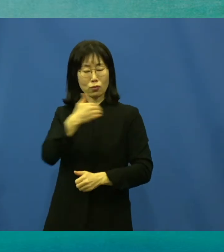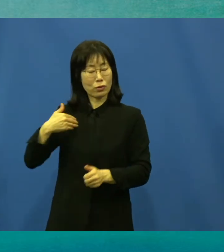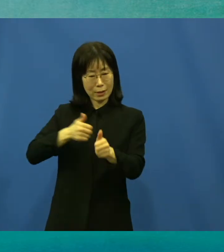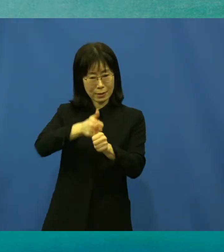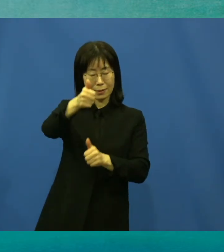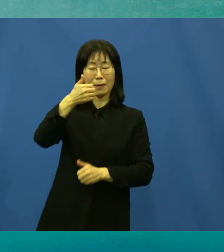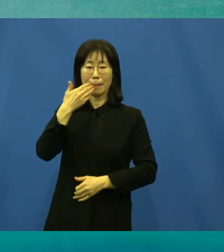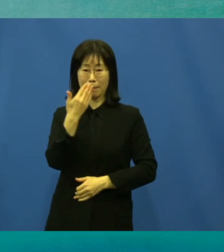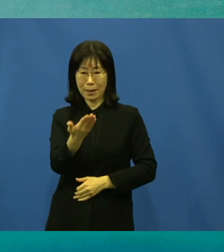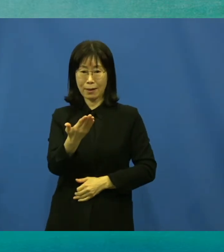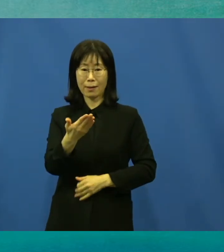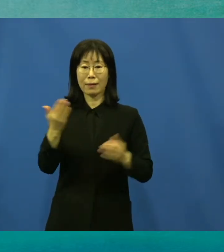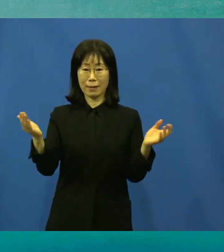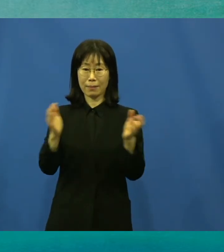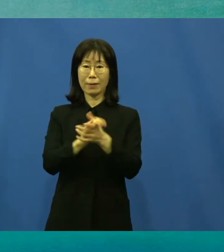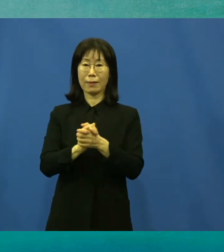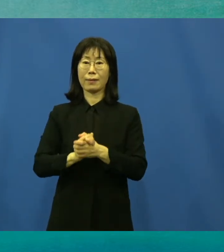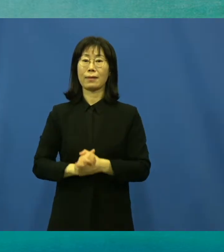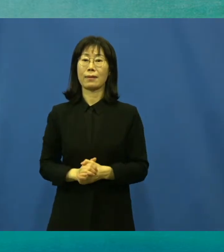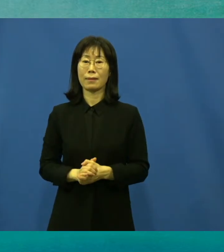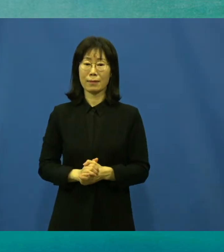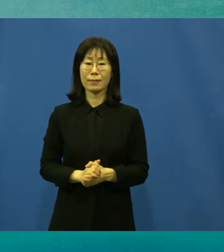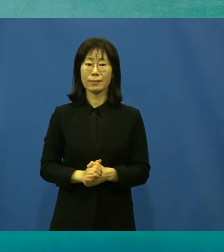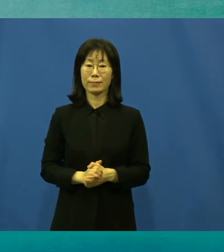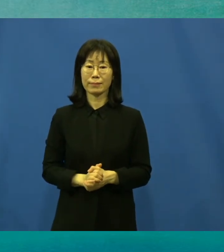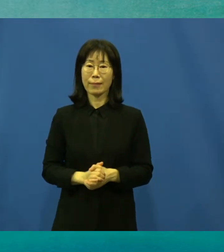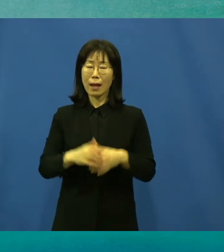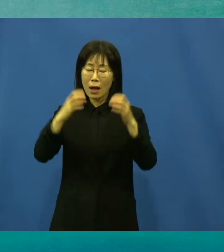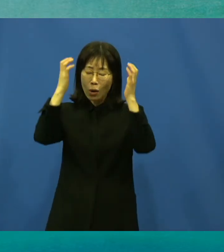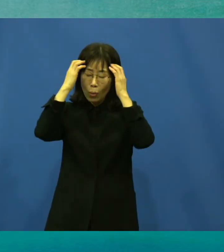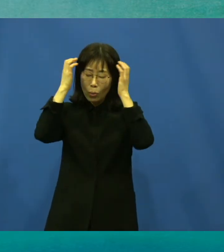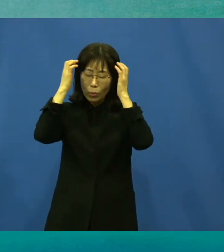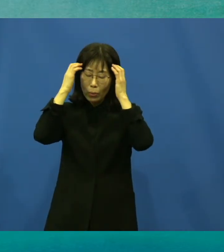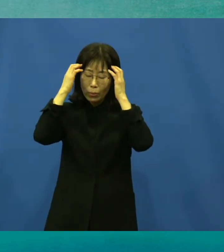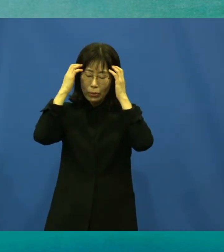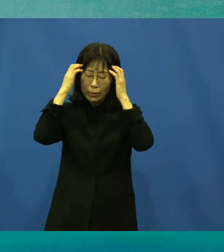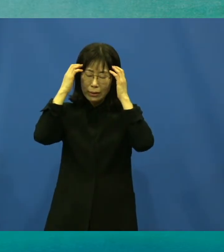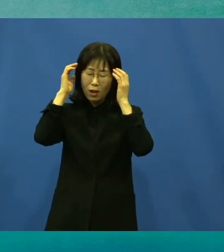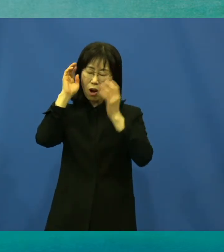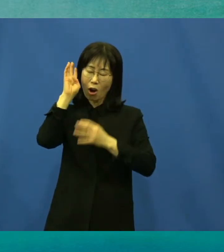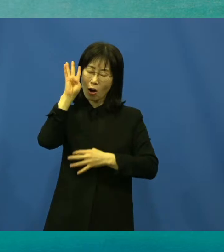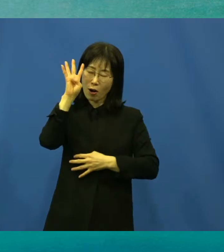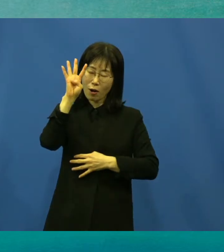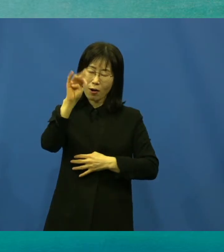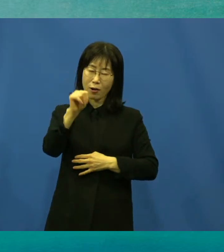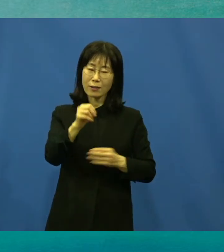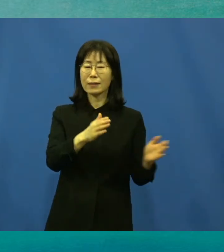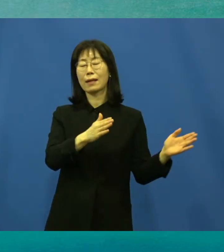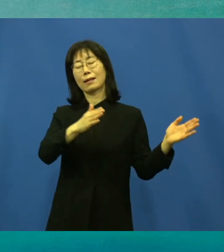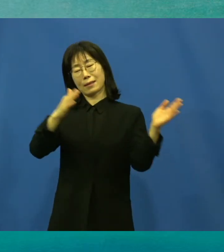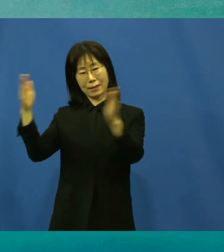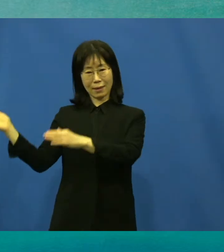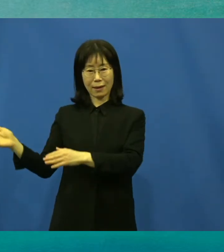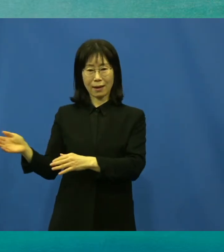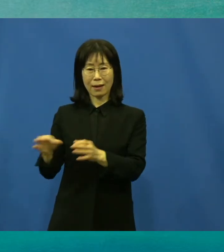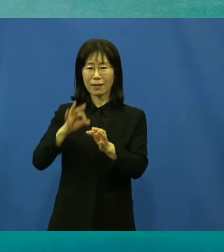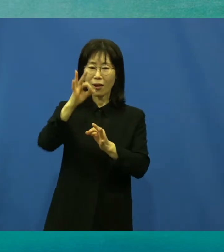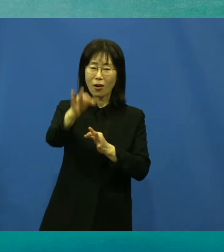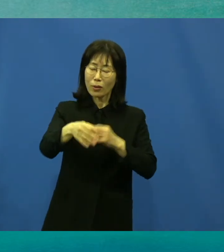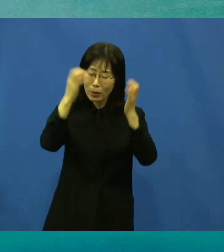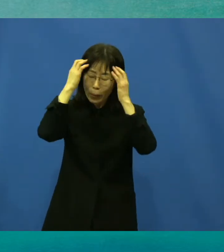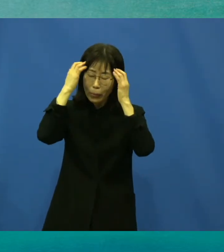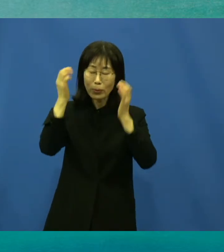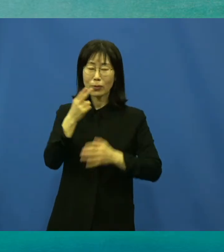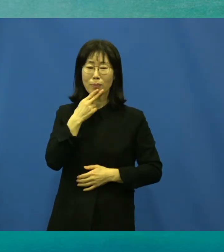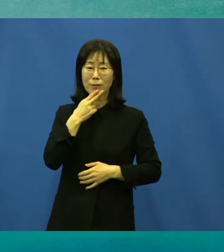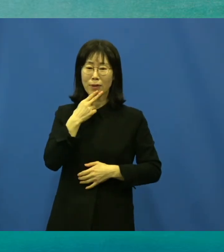사랑하는 성도 여러분, 고통은 지나갑니다. 이 또한 지나가리라. 영원한 고통은 없습니다. 왜 고통에 대한